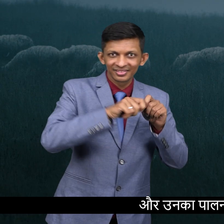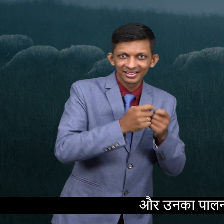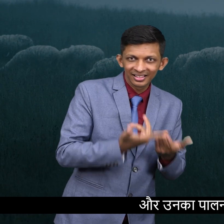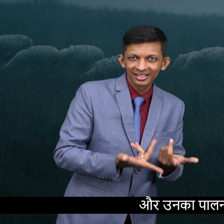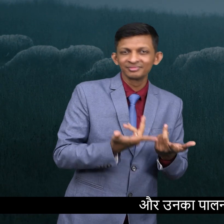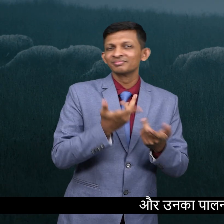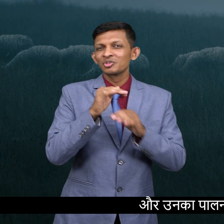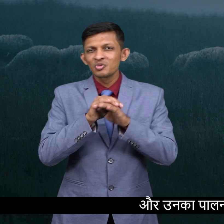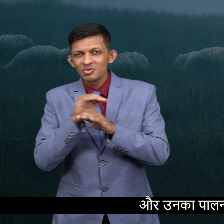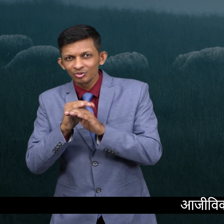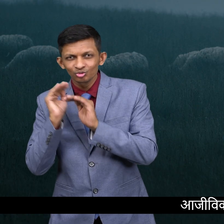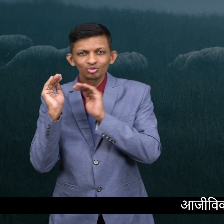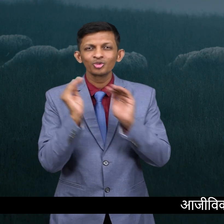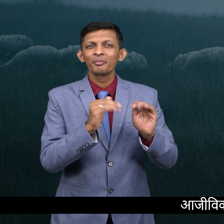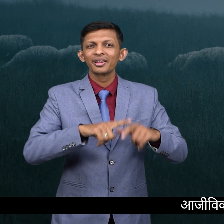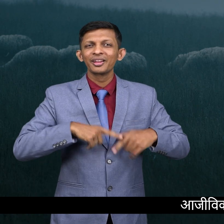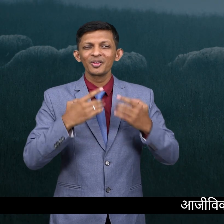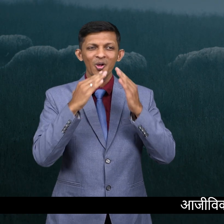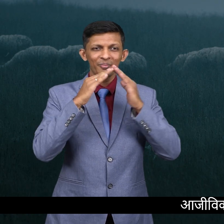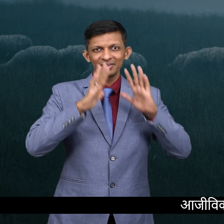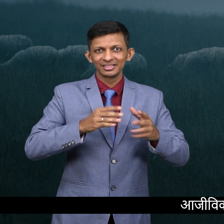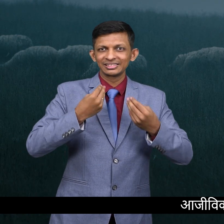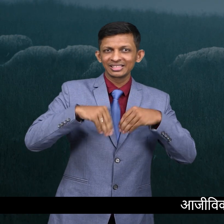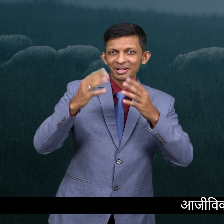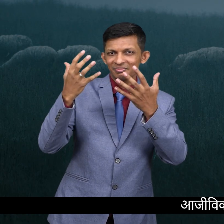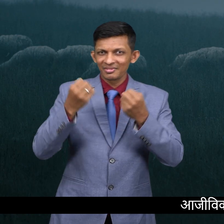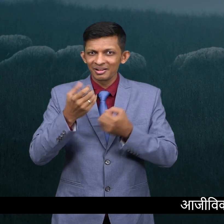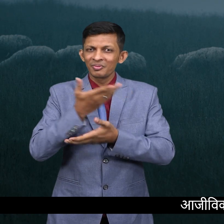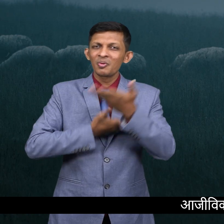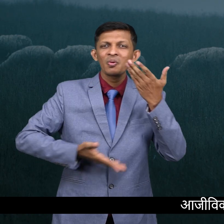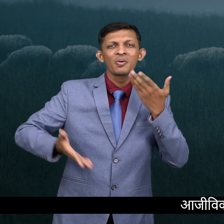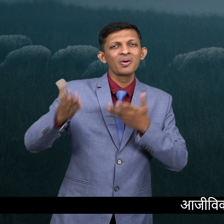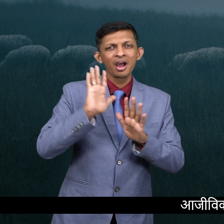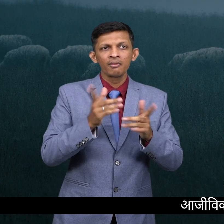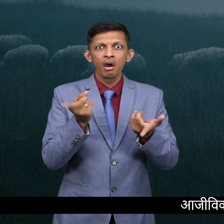कई चुनौतियों के बावजूद आजीविका का समर्थन करता है।